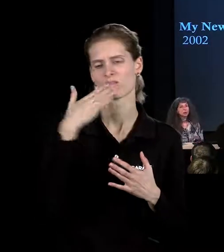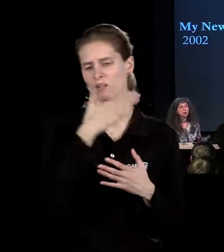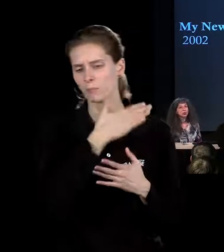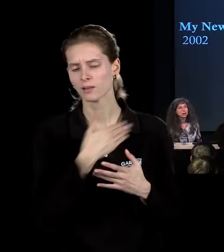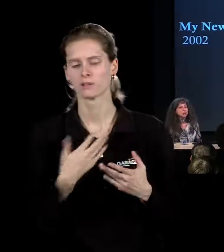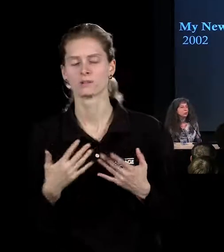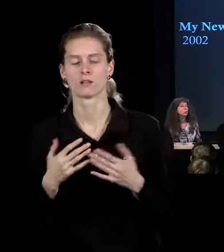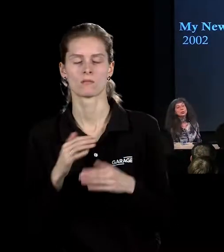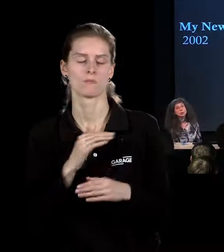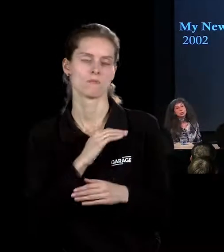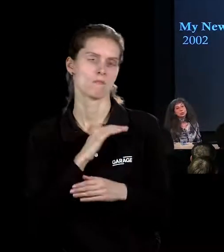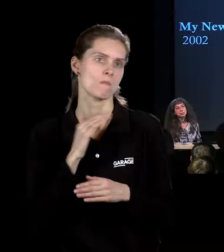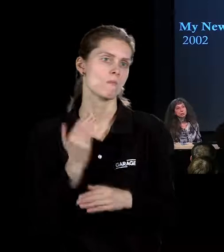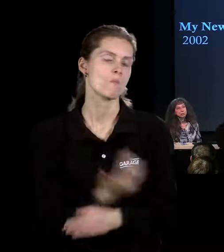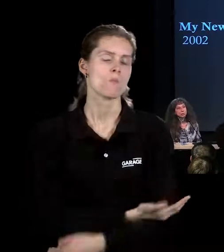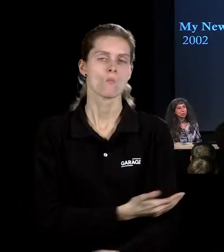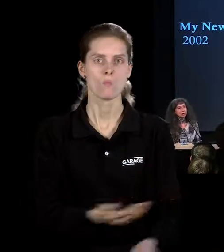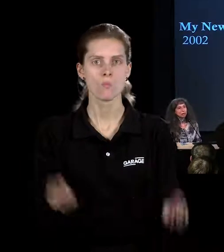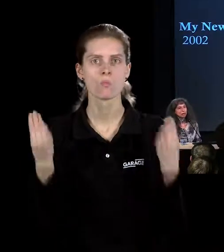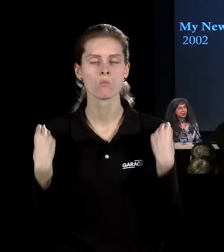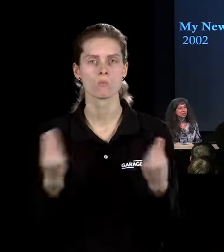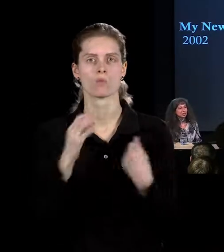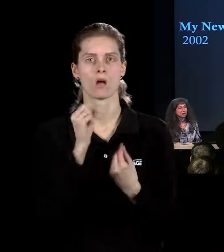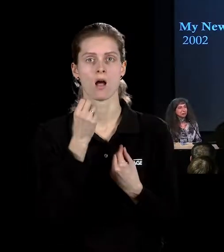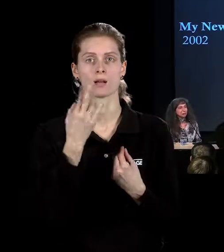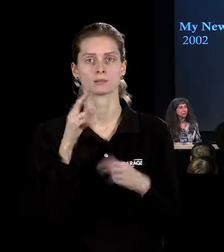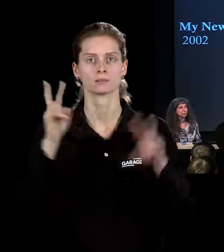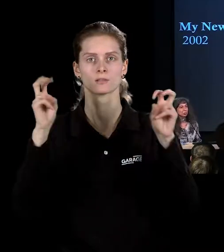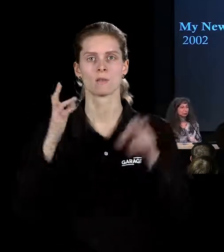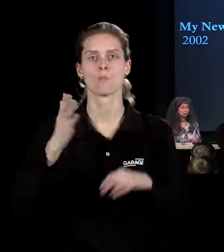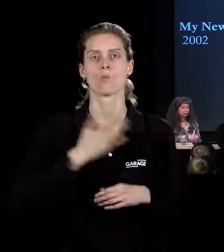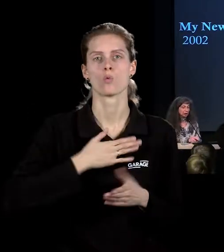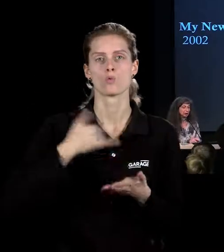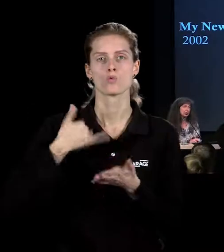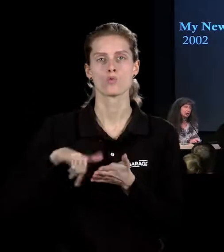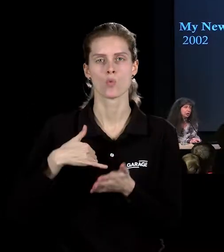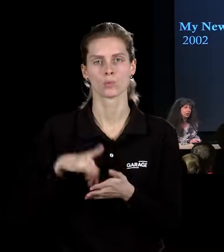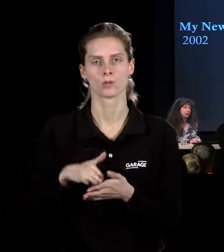И очень мощная акция «Мой Нью-Йорк», во время которой он появлялся вот в таком вот